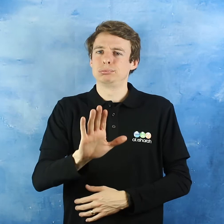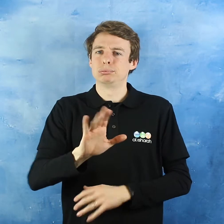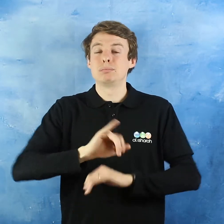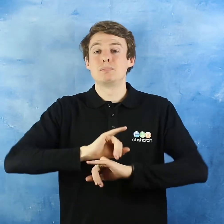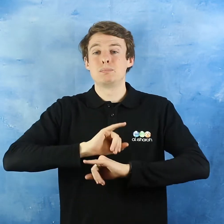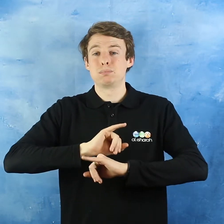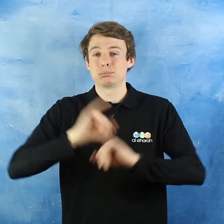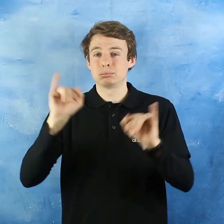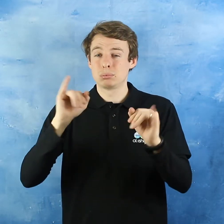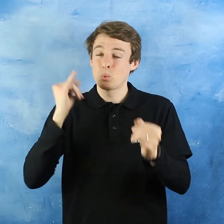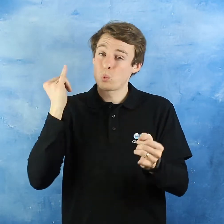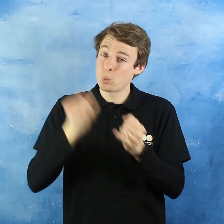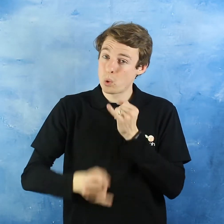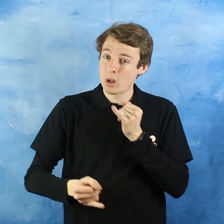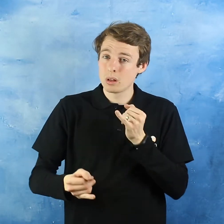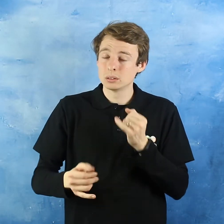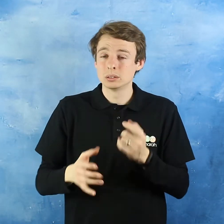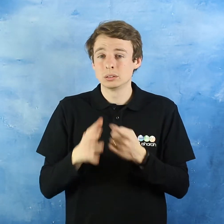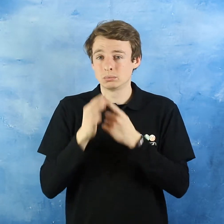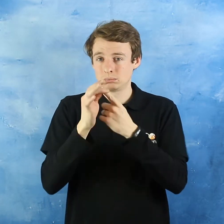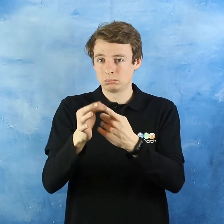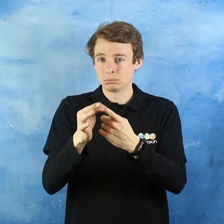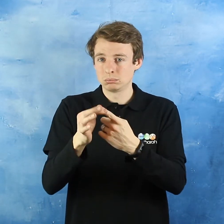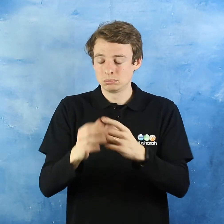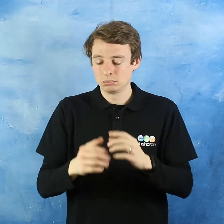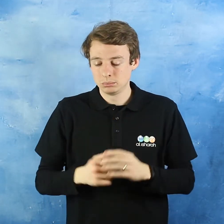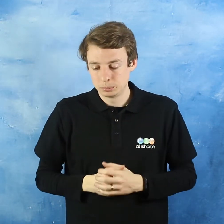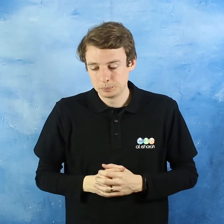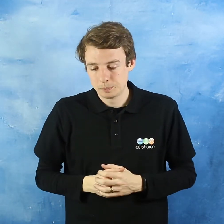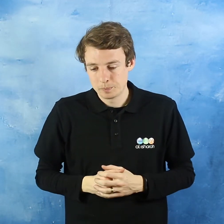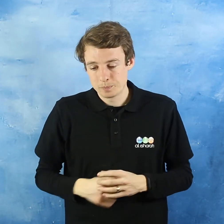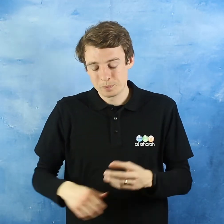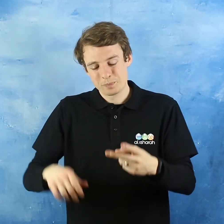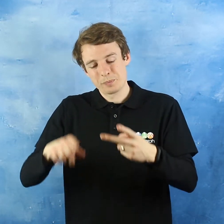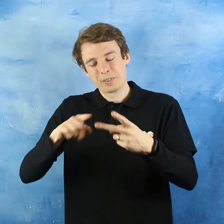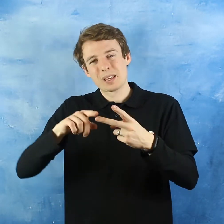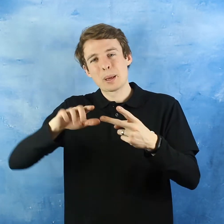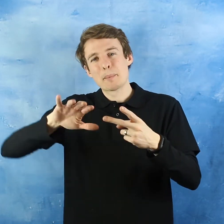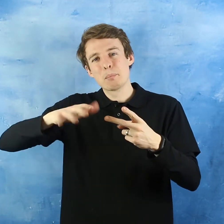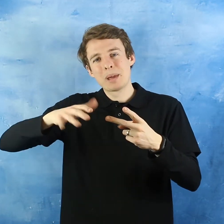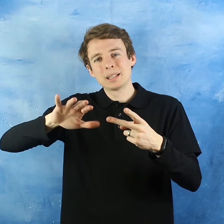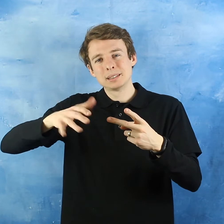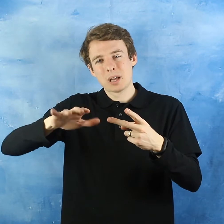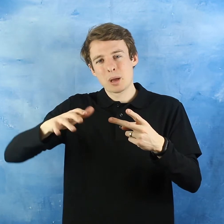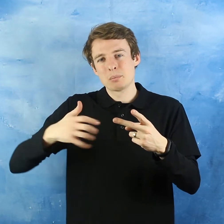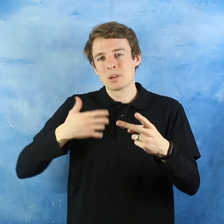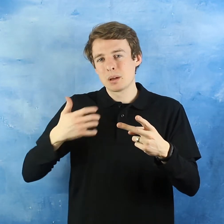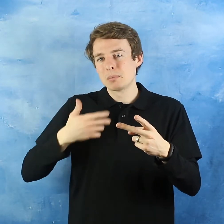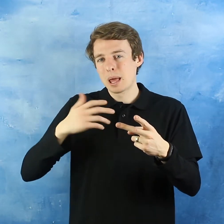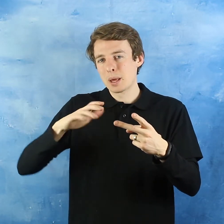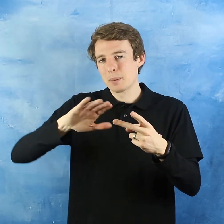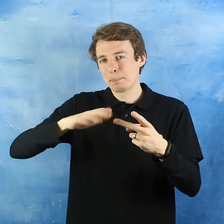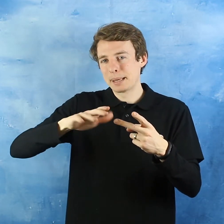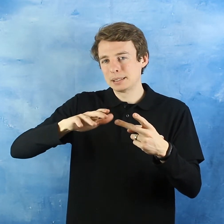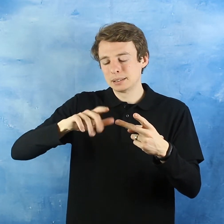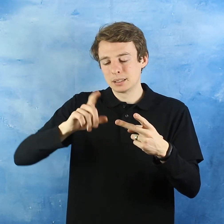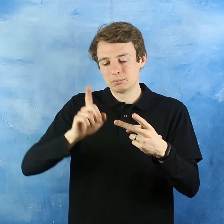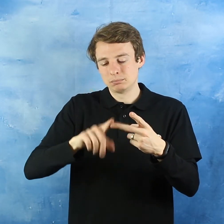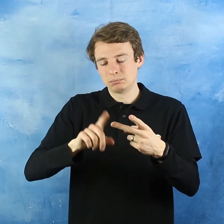is that you too, وَأَوْسَطُهَا أَن تَشْكُوَ خَلْقَهُ إِلَيْهِ, that you may complain to Allah, oh Allah, so-and-so is